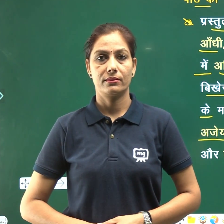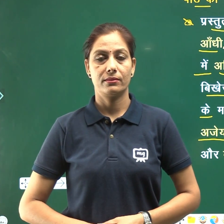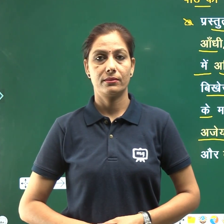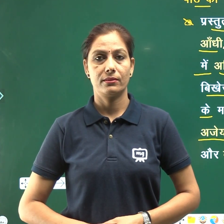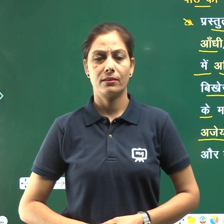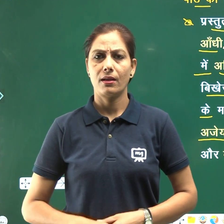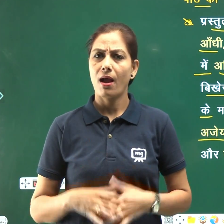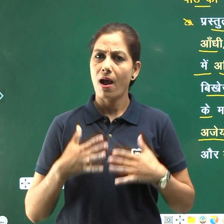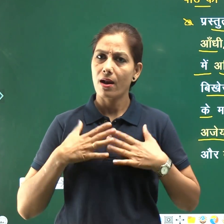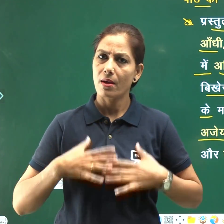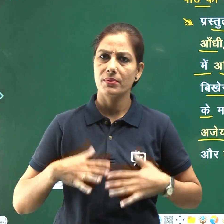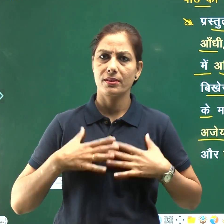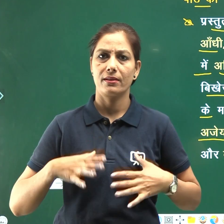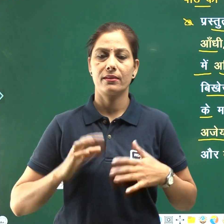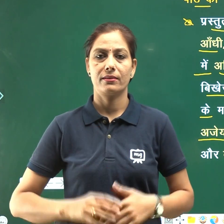धैर्यता